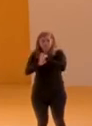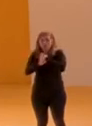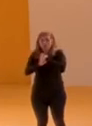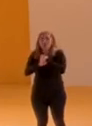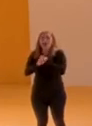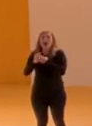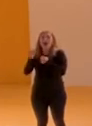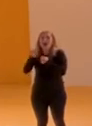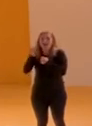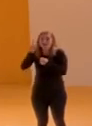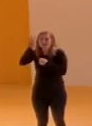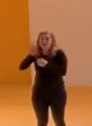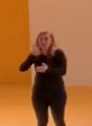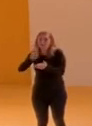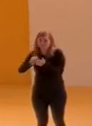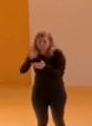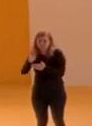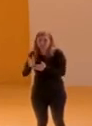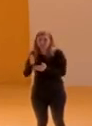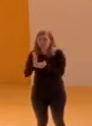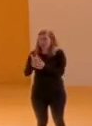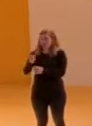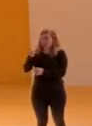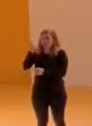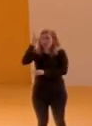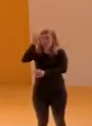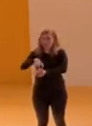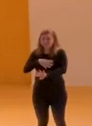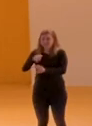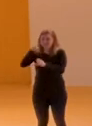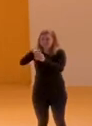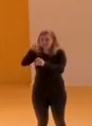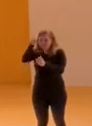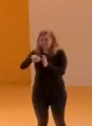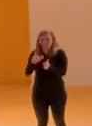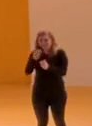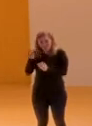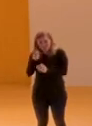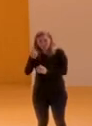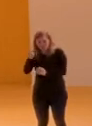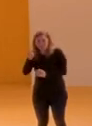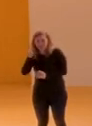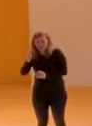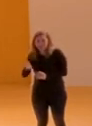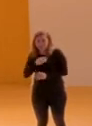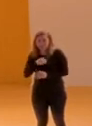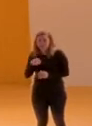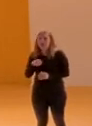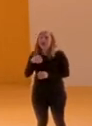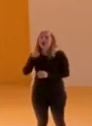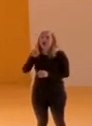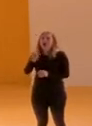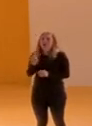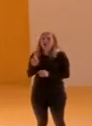ale będzie jeszcze raz żeby nie było że tylko raz jesteśmy na tej liście tylko musi być jeszcze raz tak ale